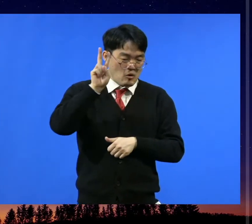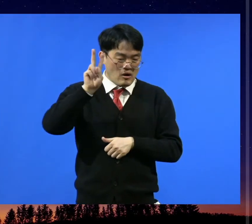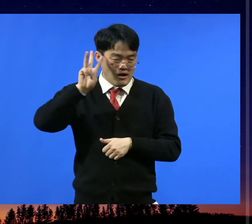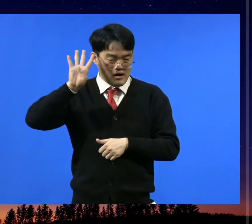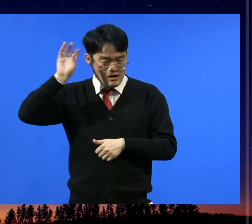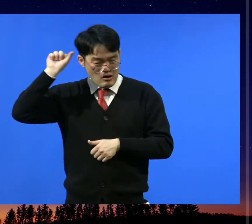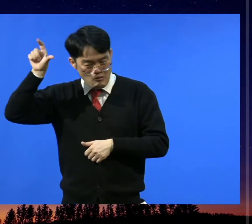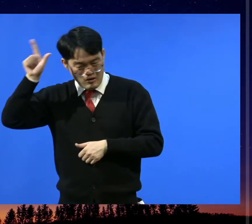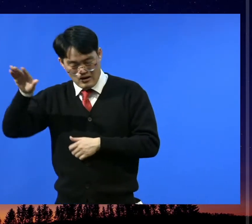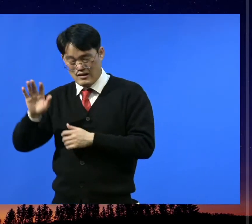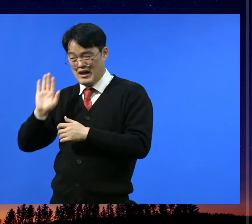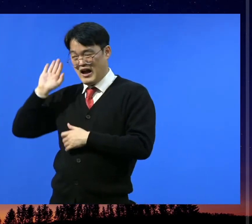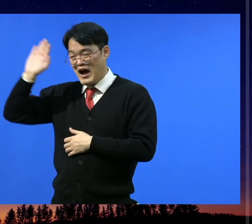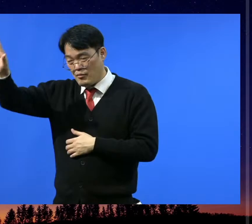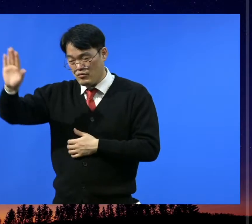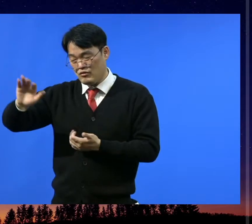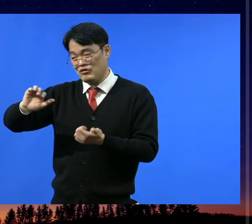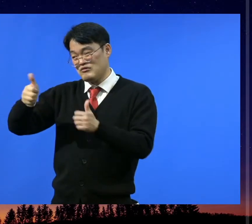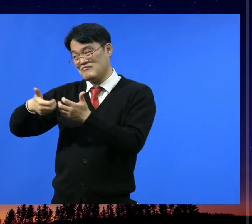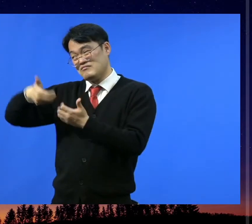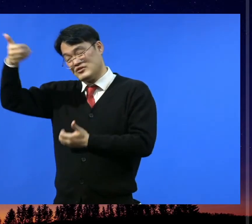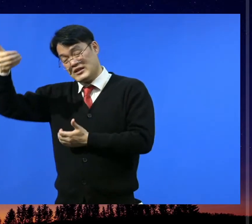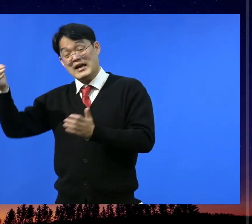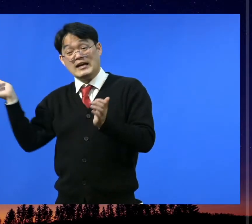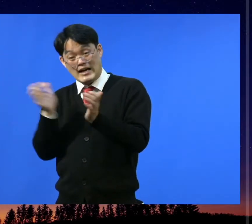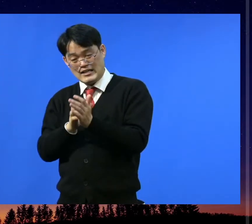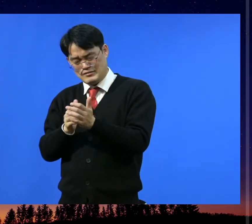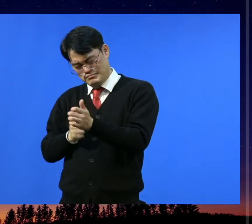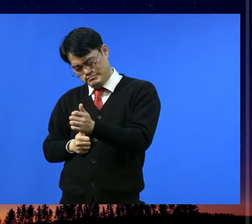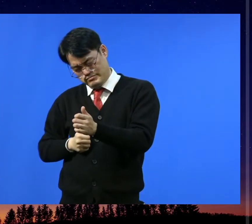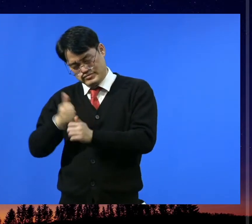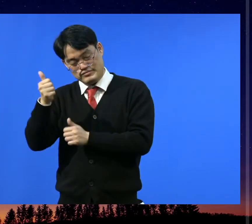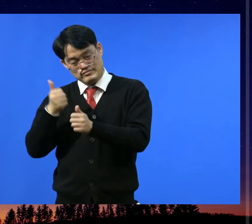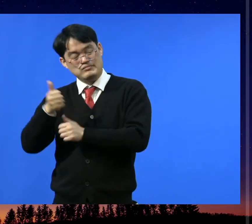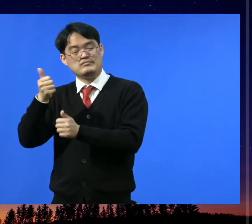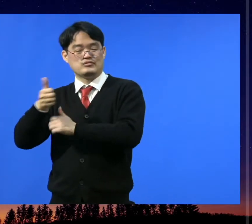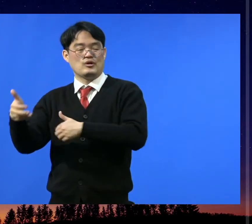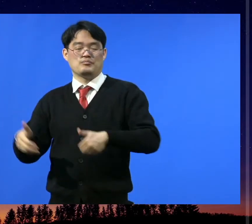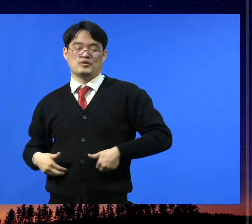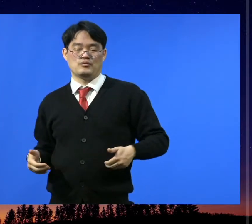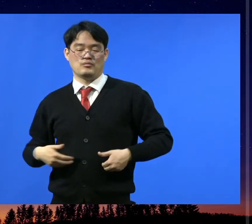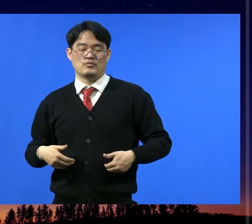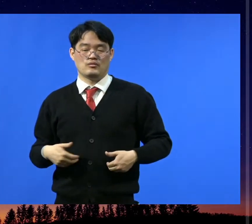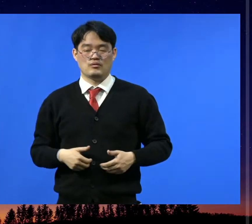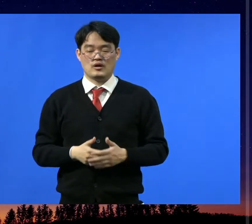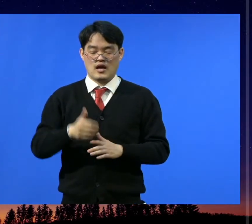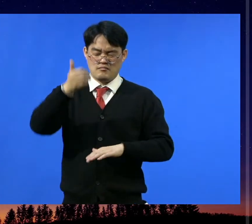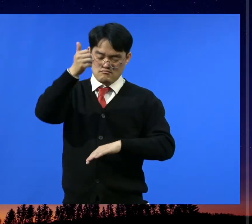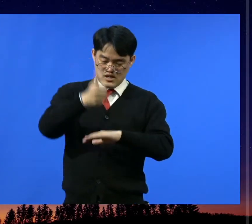마지막까지 완주해야 돼요, 여러분. 마지막까지 방심하면 안 됩니다. 많은 사람들이 방심하다가 깨어지는 겁니다.